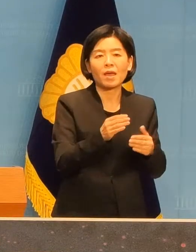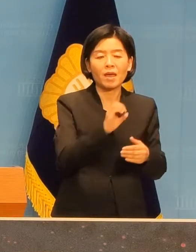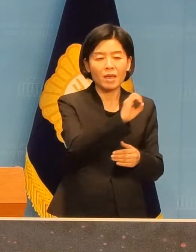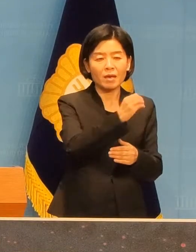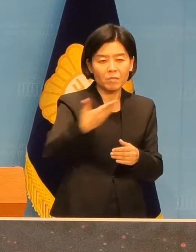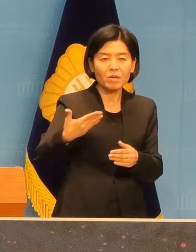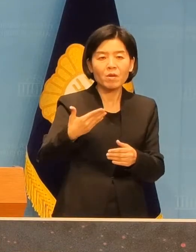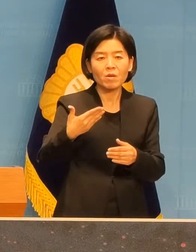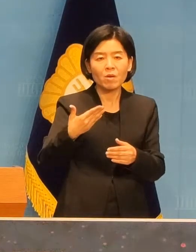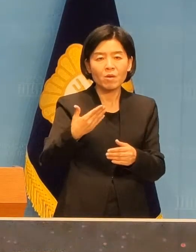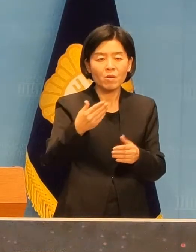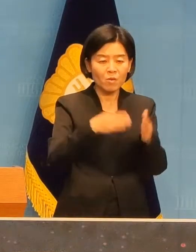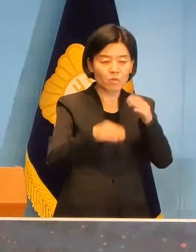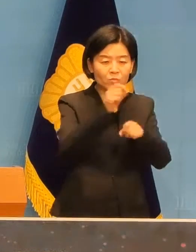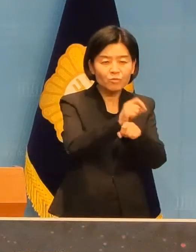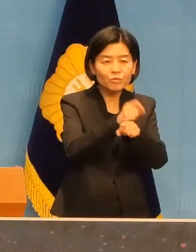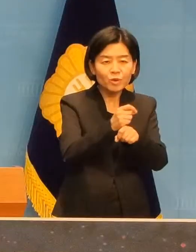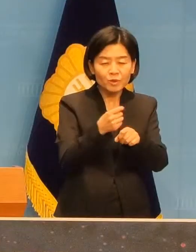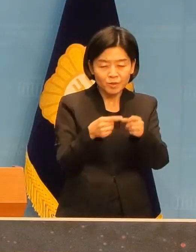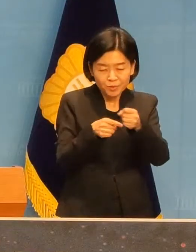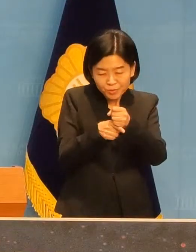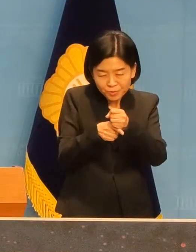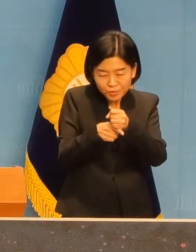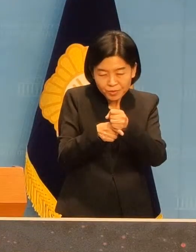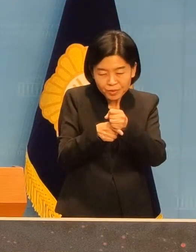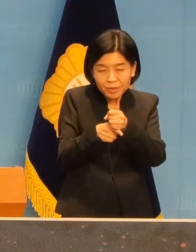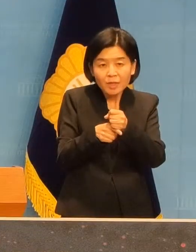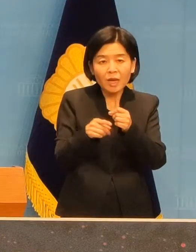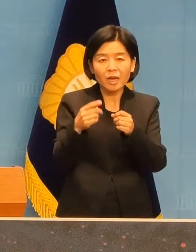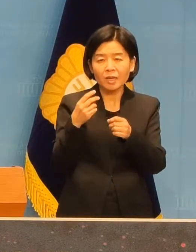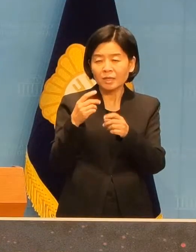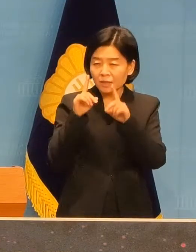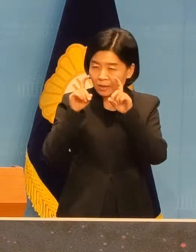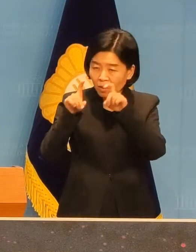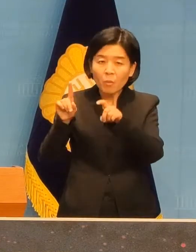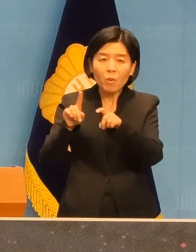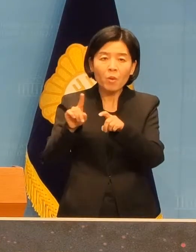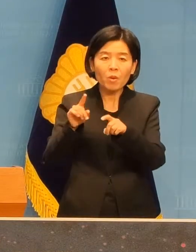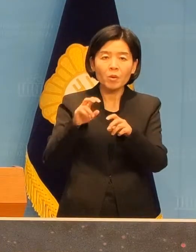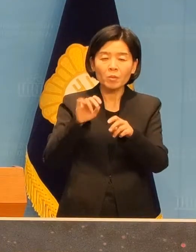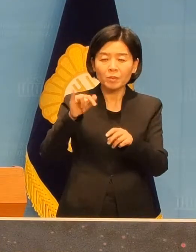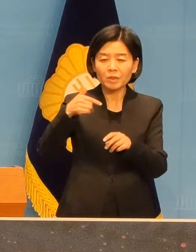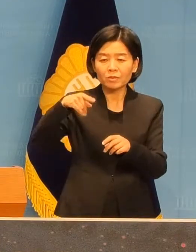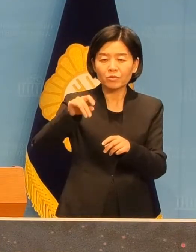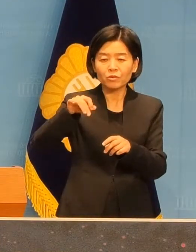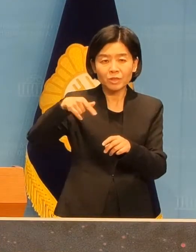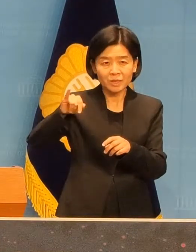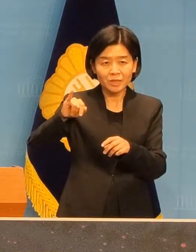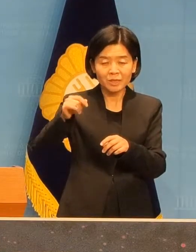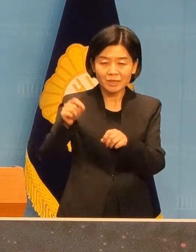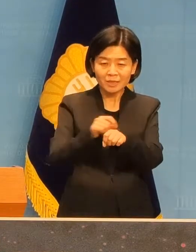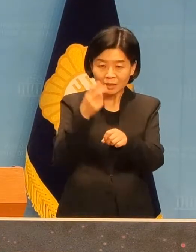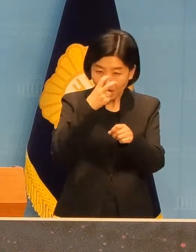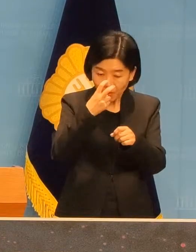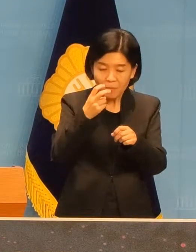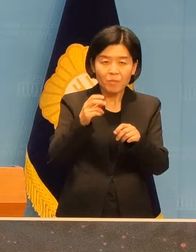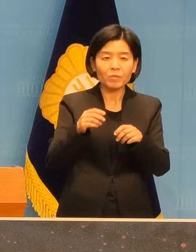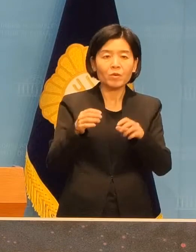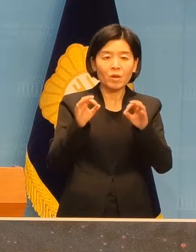고문치사의 주범인 민중기 특검에 대한 증인 신청과 현장 검증도 일방